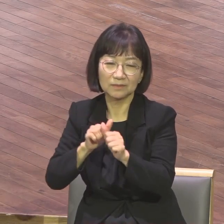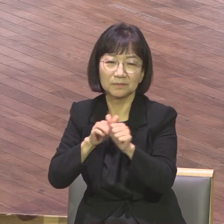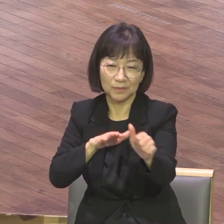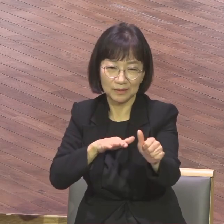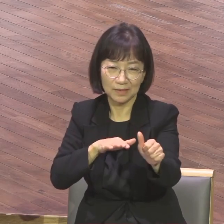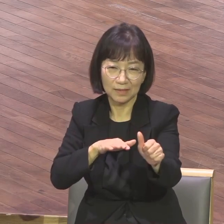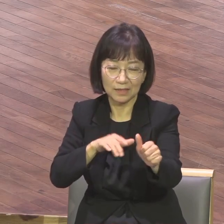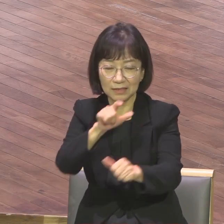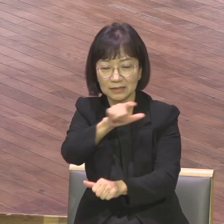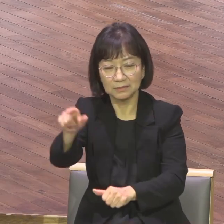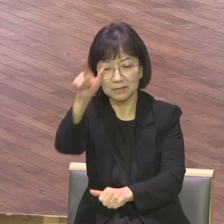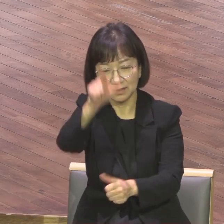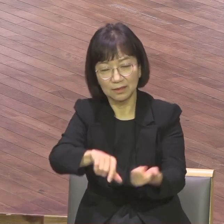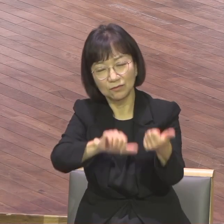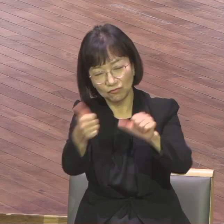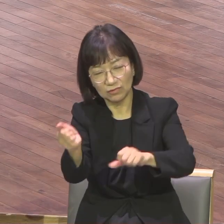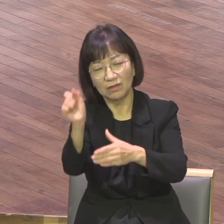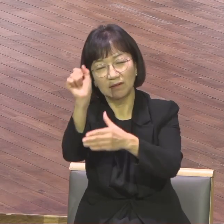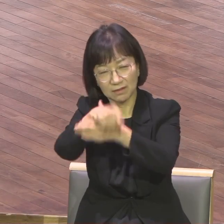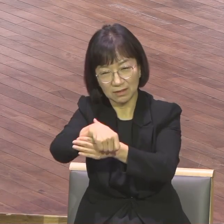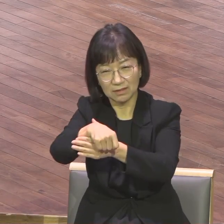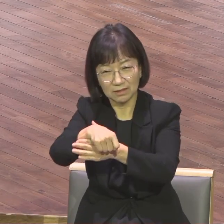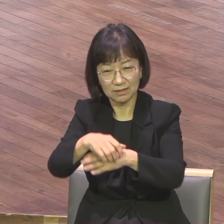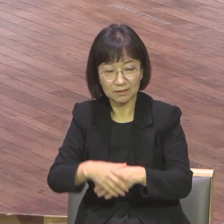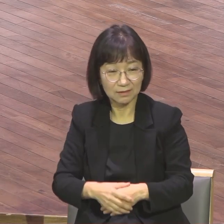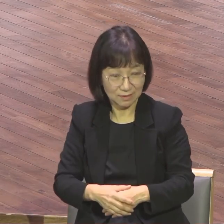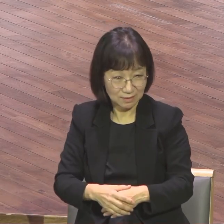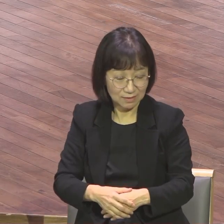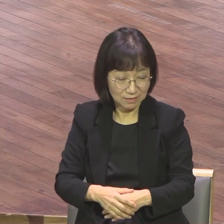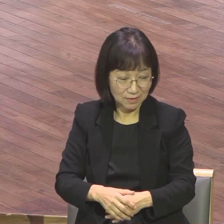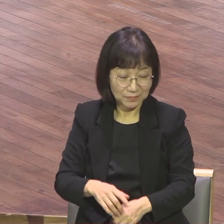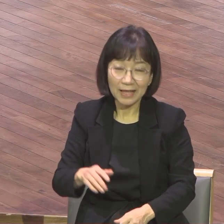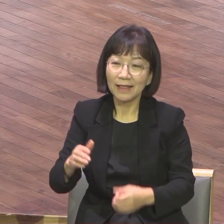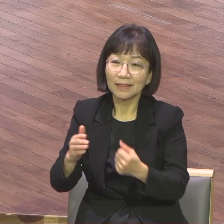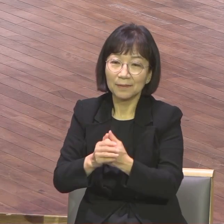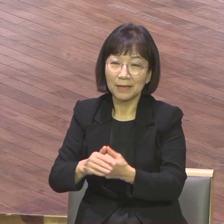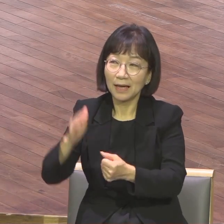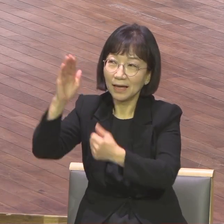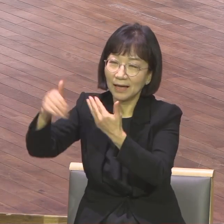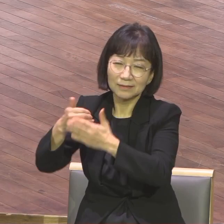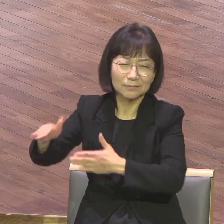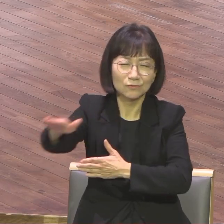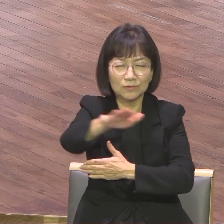하나님이 나를 얼마나 사랑한지 그 십자가를 통해서 확인시켜 주셨다.